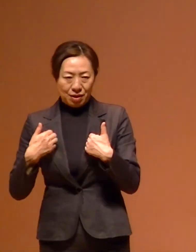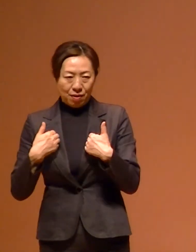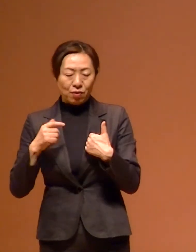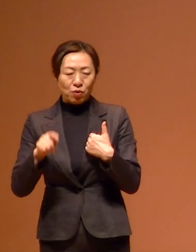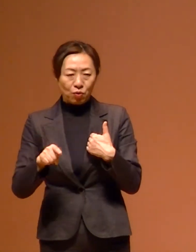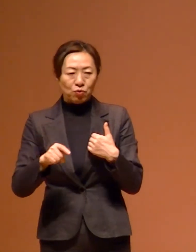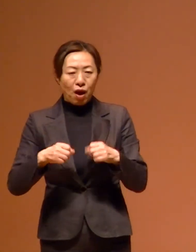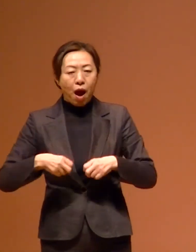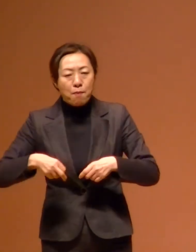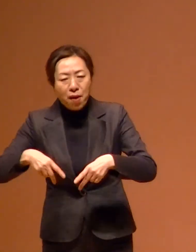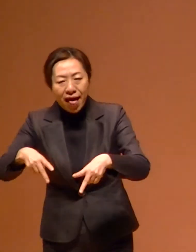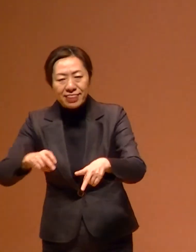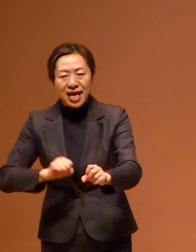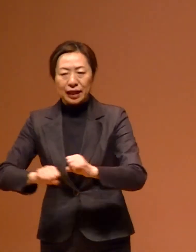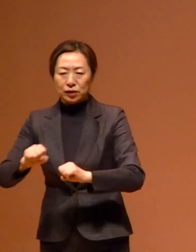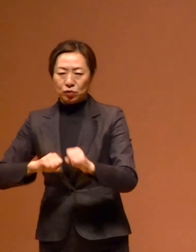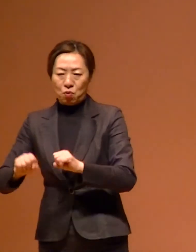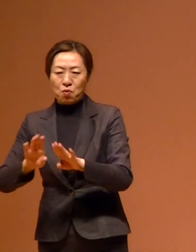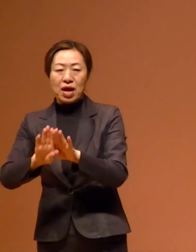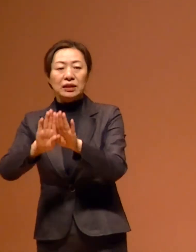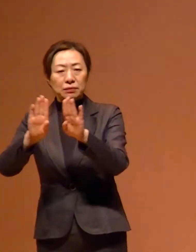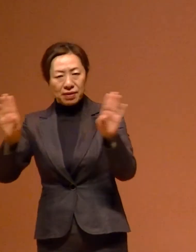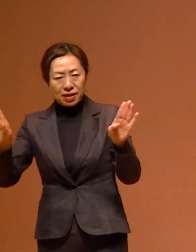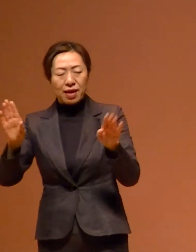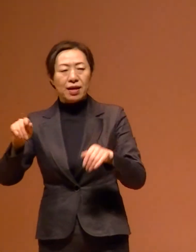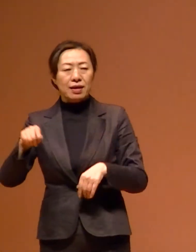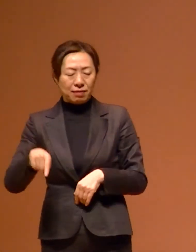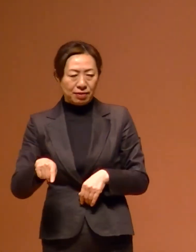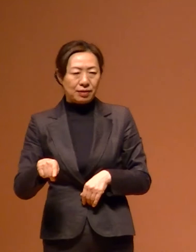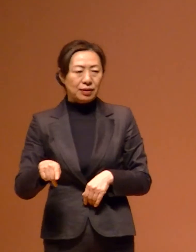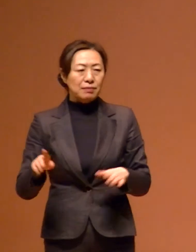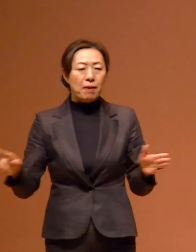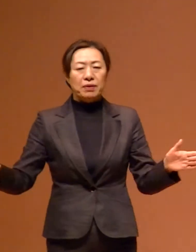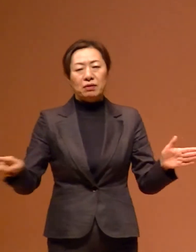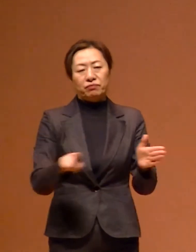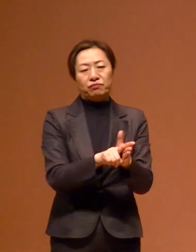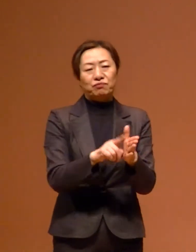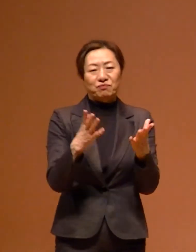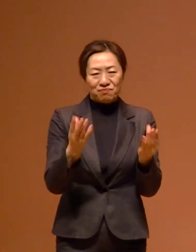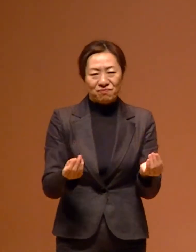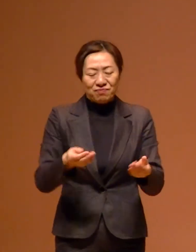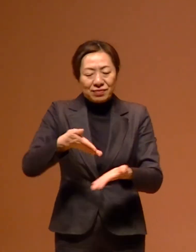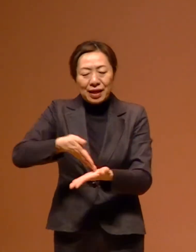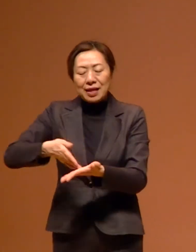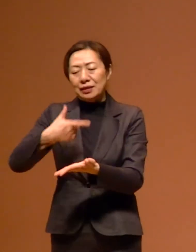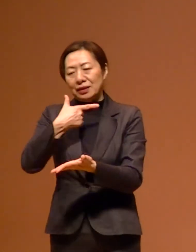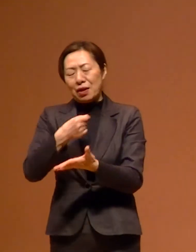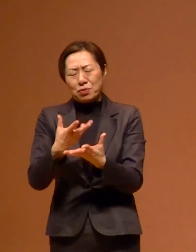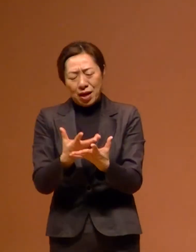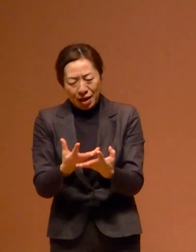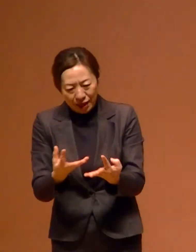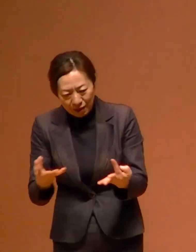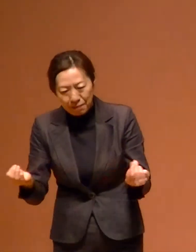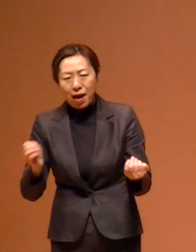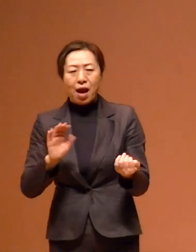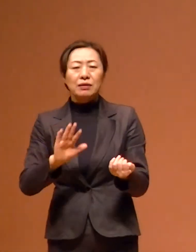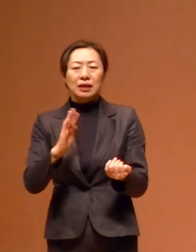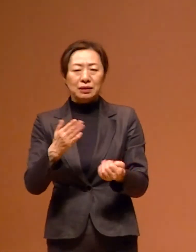ボランティア活動を始めてあの今に至ってます。いっぱいいっぱい話すことがあるんですが、ちょっと時